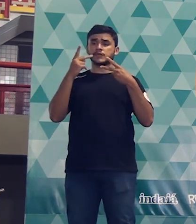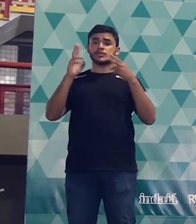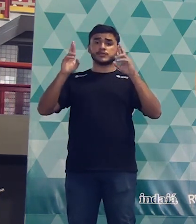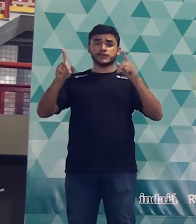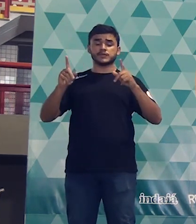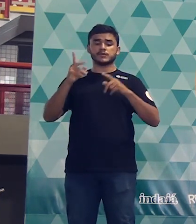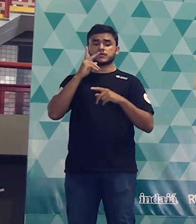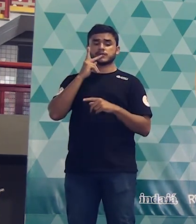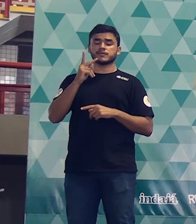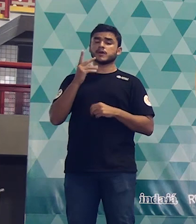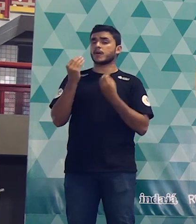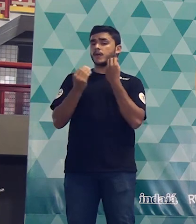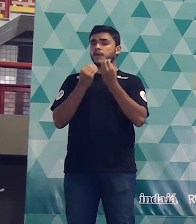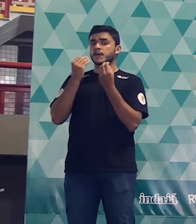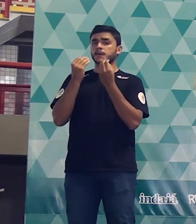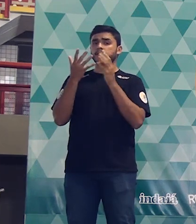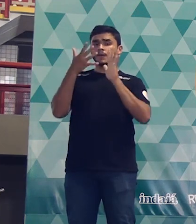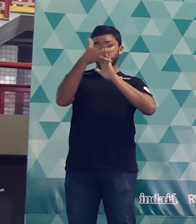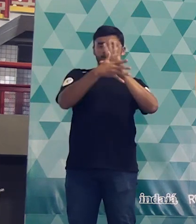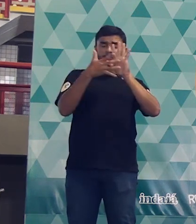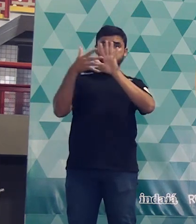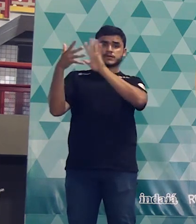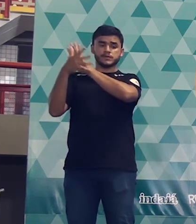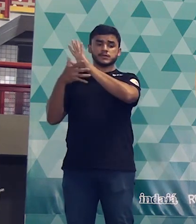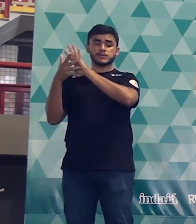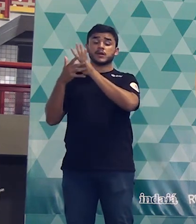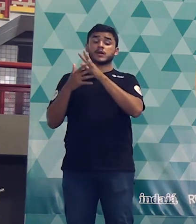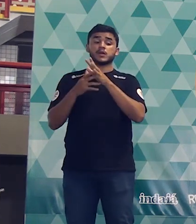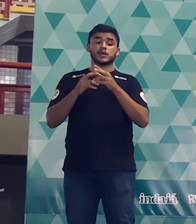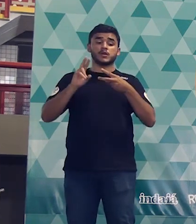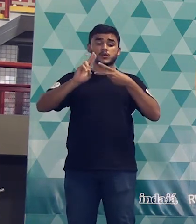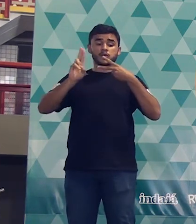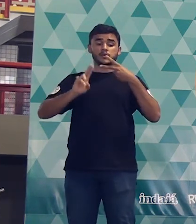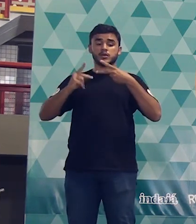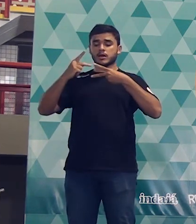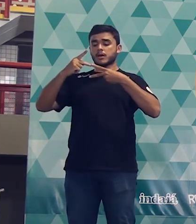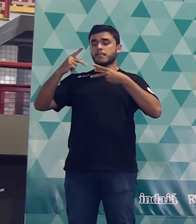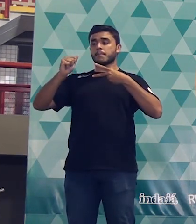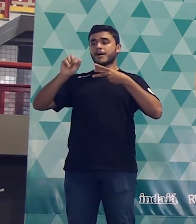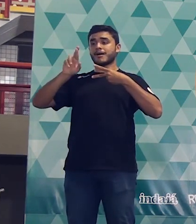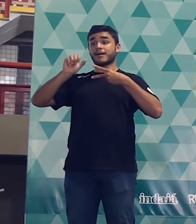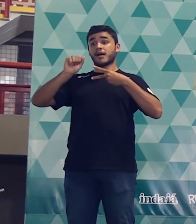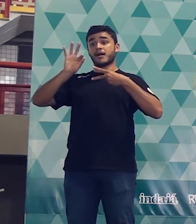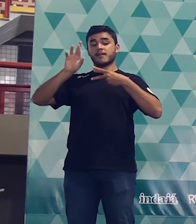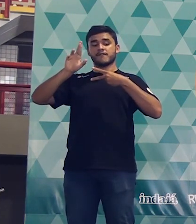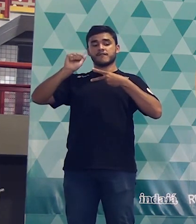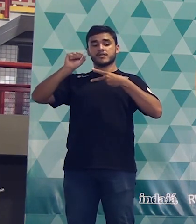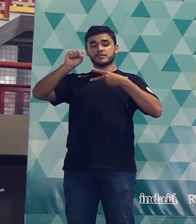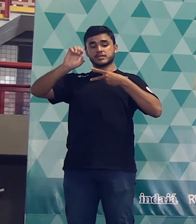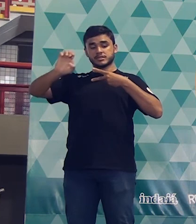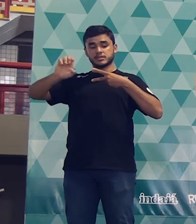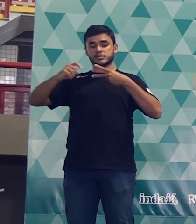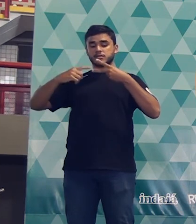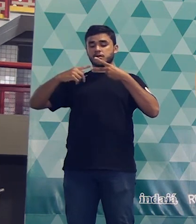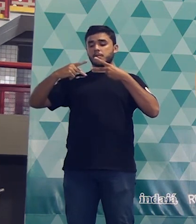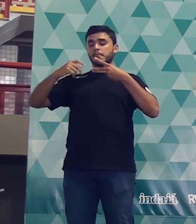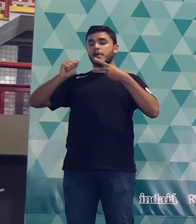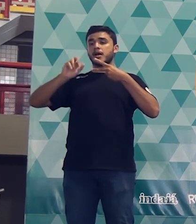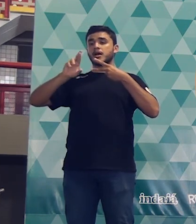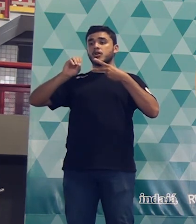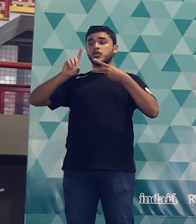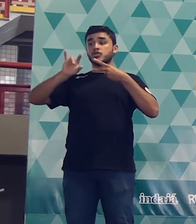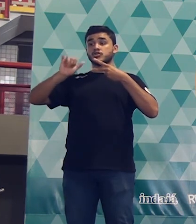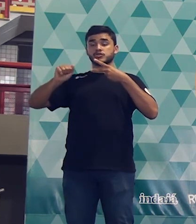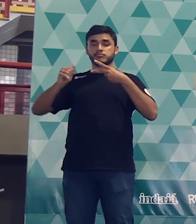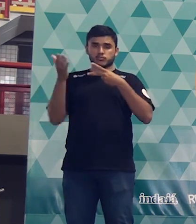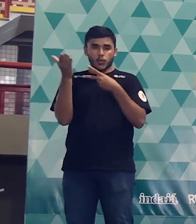entre textos se dá, tem esses dois nomezinhos que eu preciso saber, ó, paráfrase e paródia. E é com esses dois nomes que a gente vai